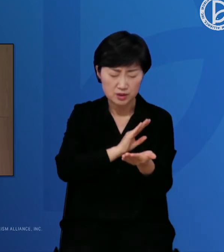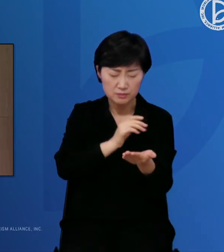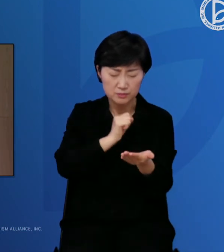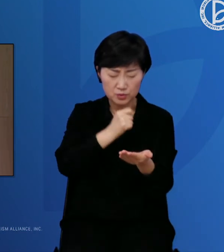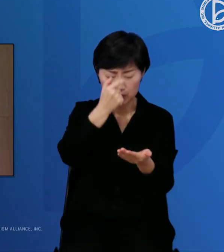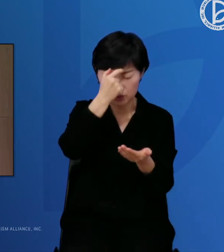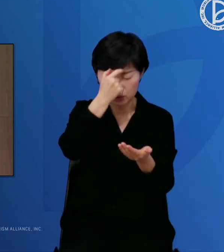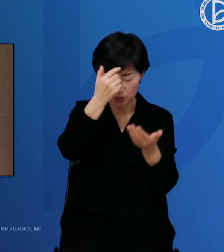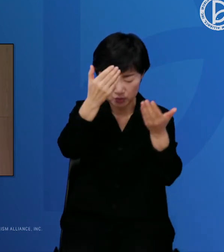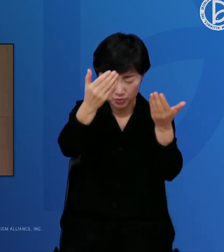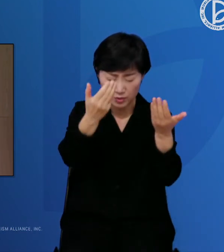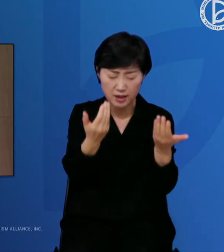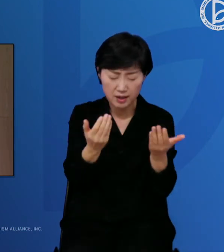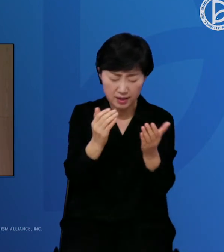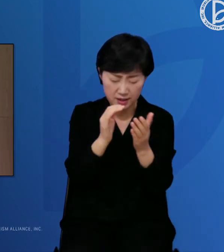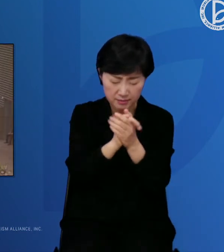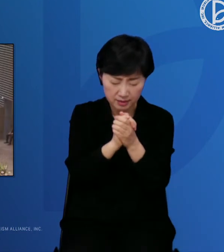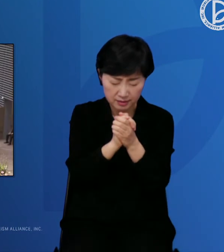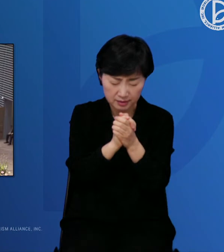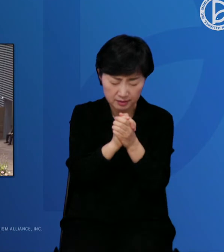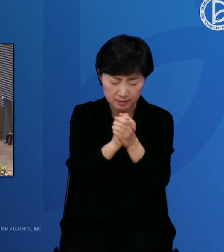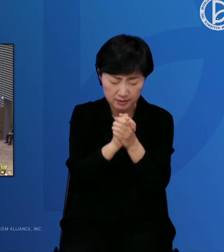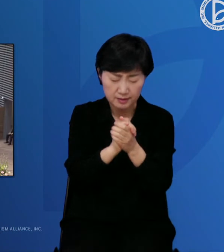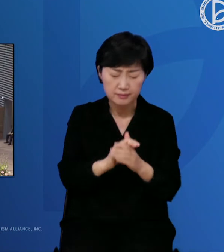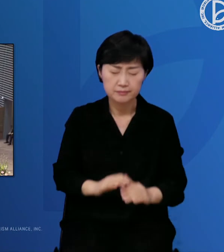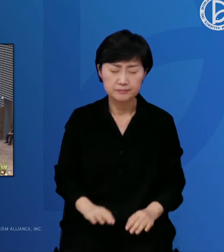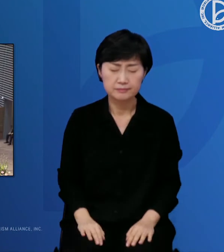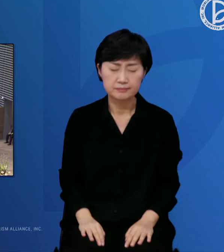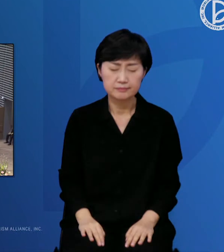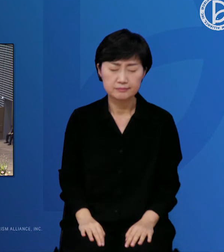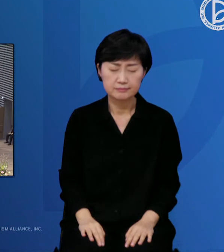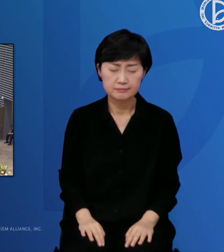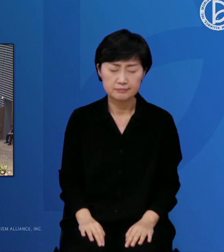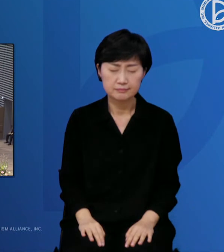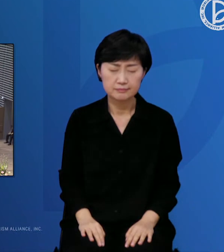We pray all these things in the name of our Lord Jesus Christ. Amen.